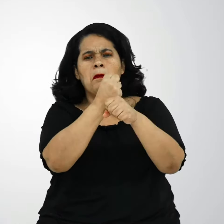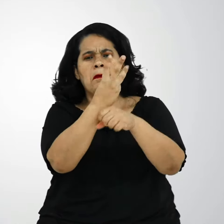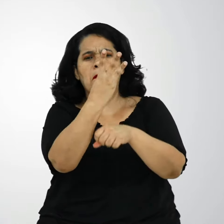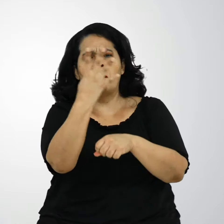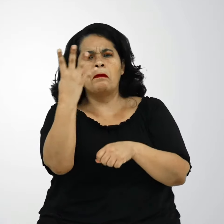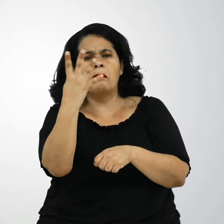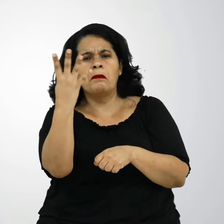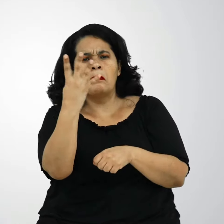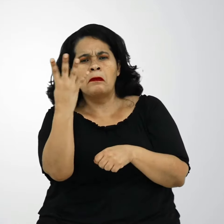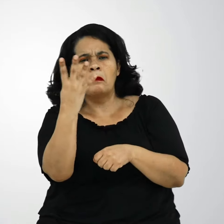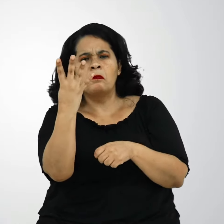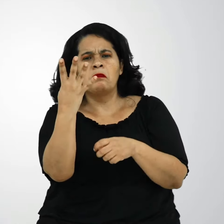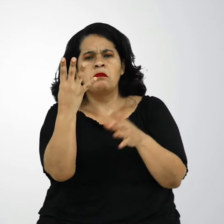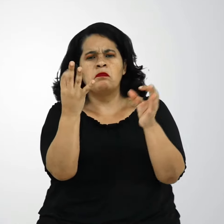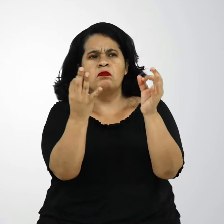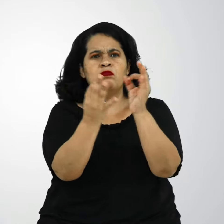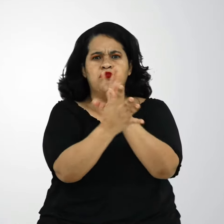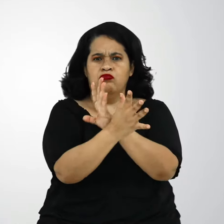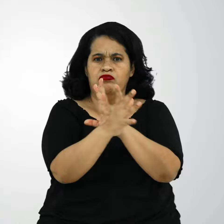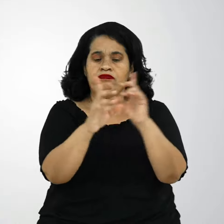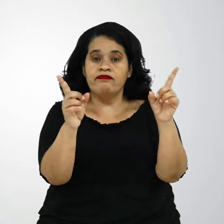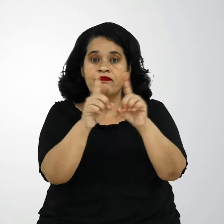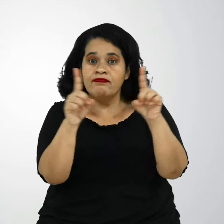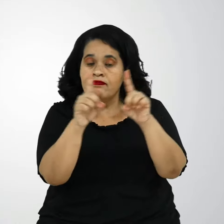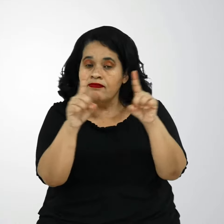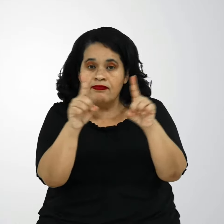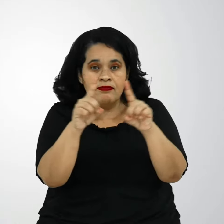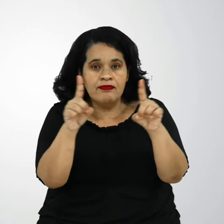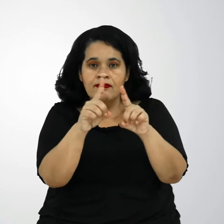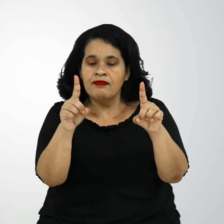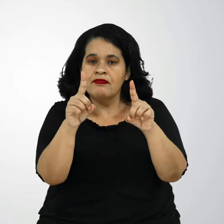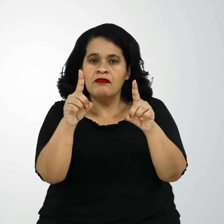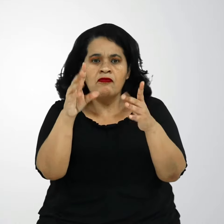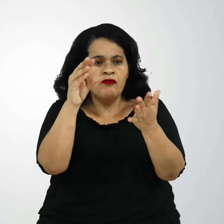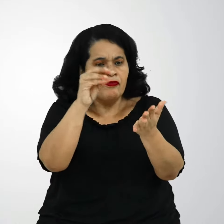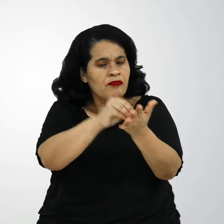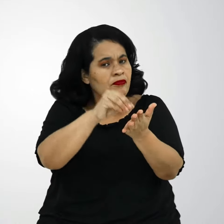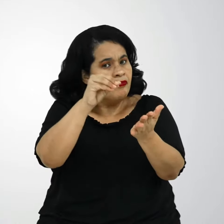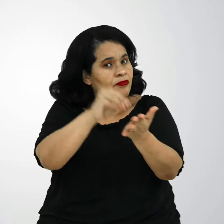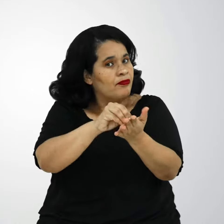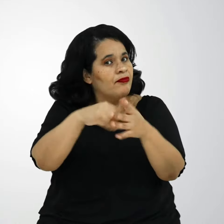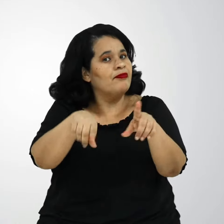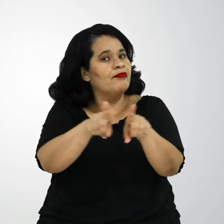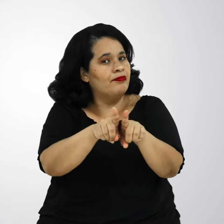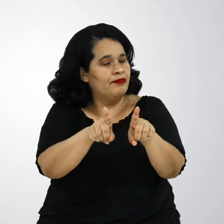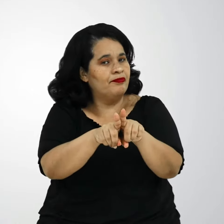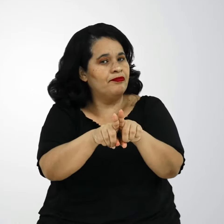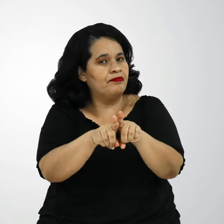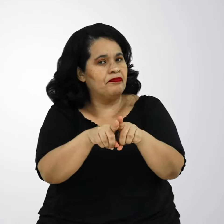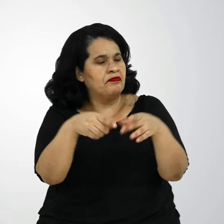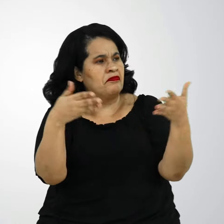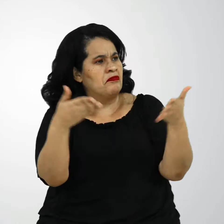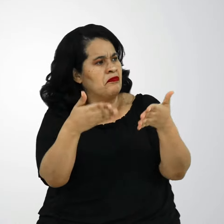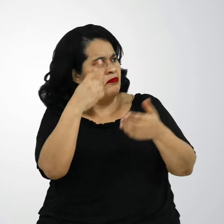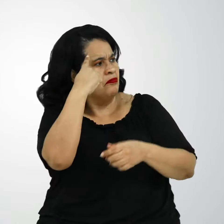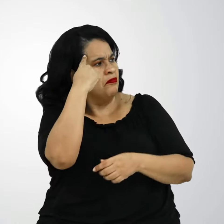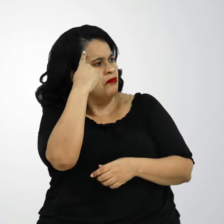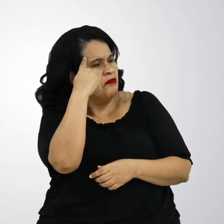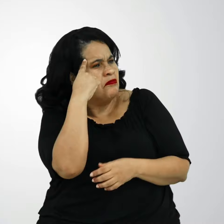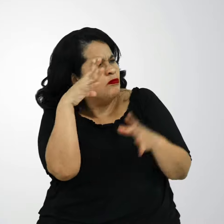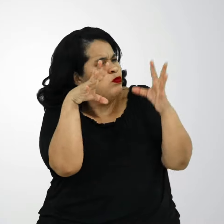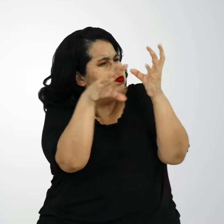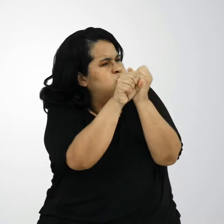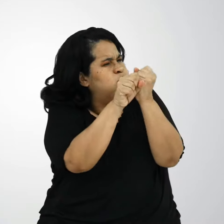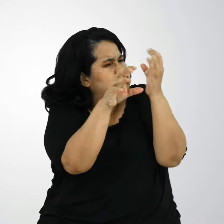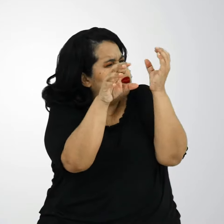Não se cumpre ali plenamente. Não se cumpre isso lá, né? Até porque não dá para você fazer uma conta literal e chegar a